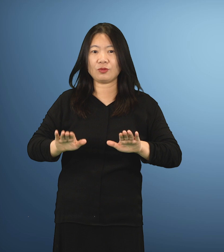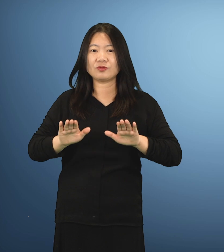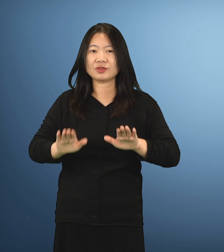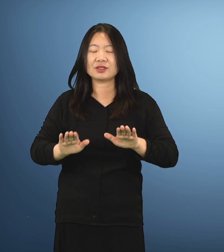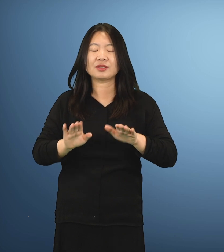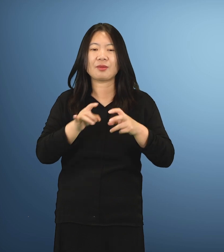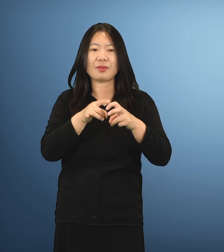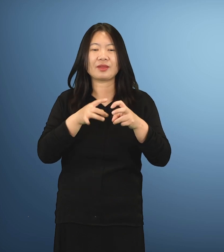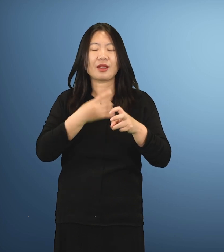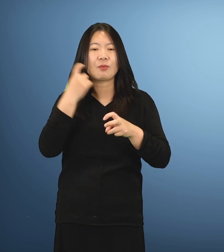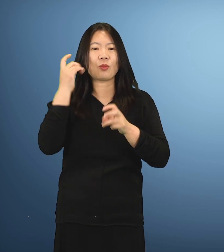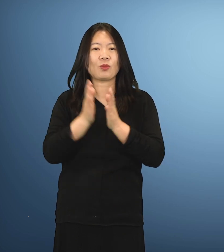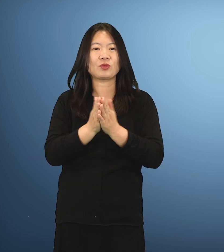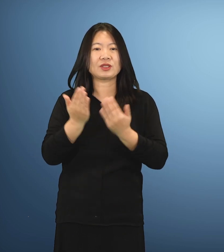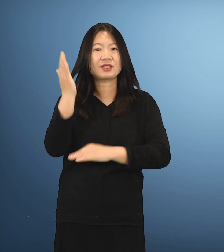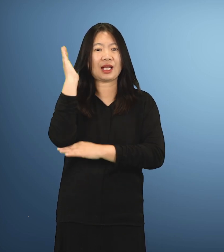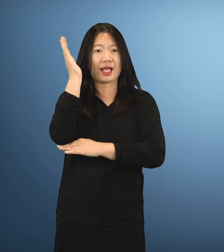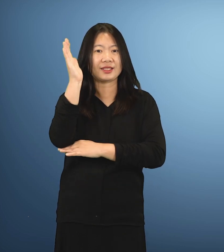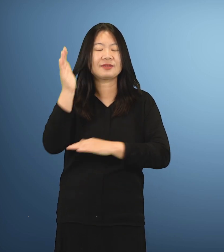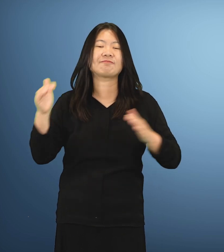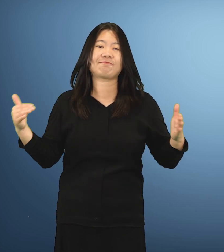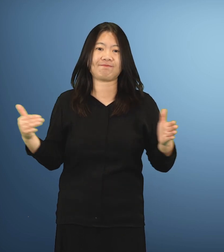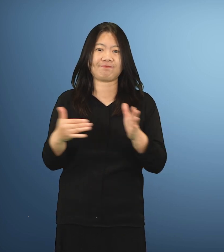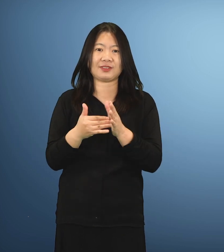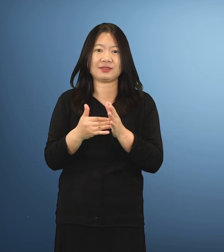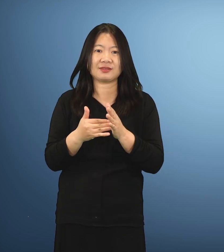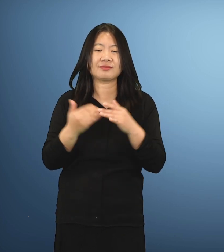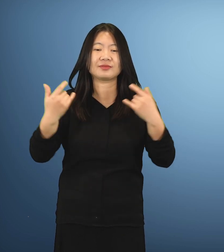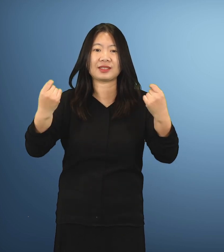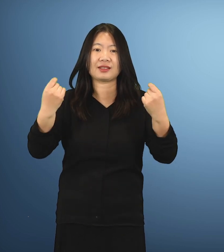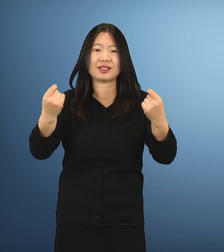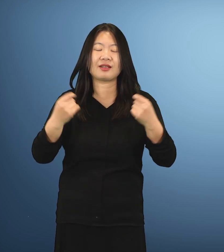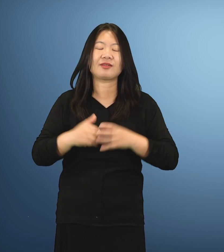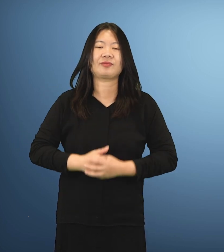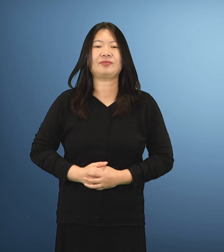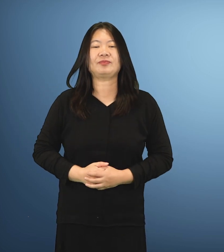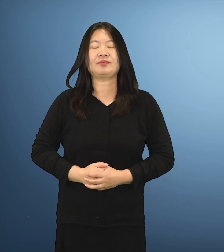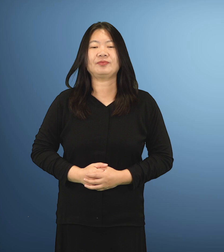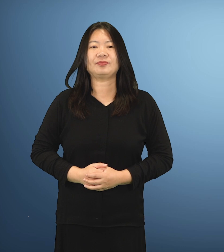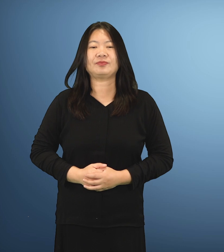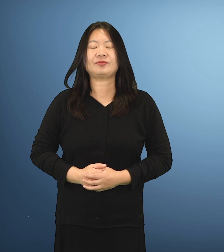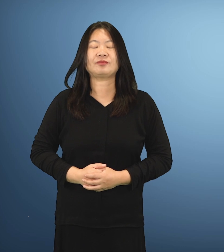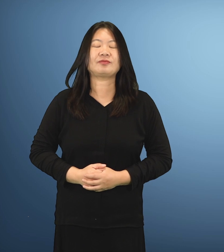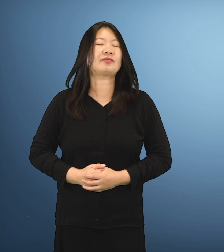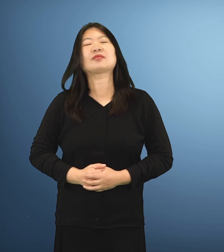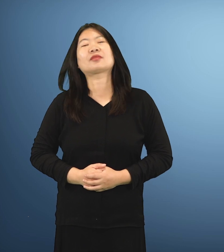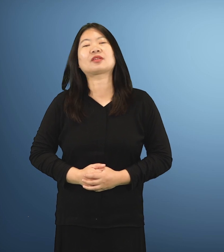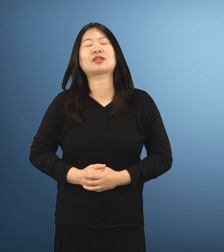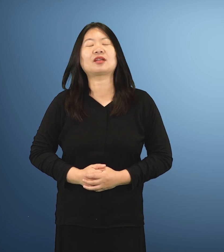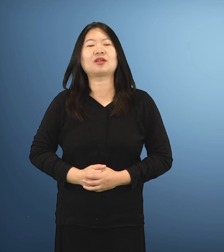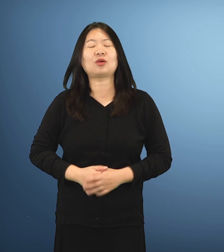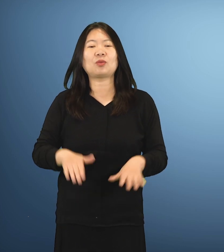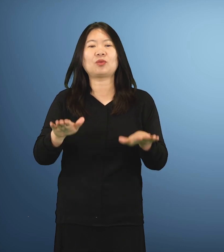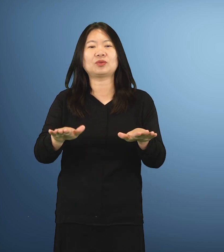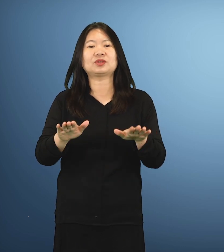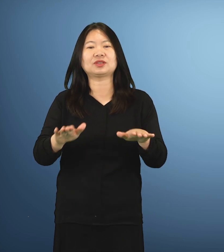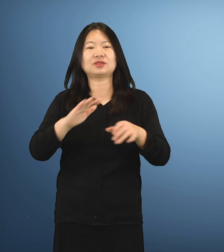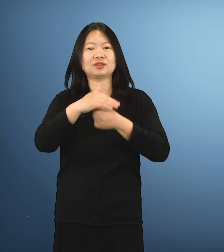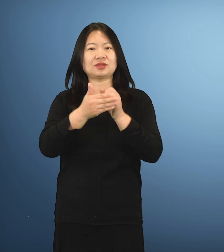오늘 마태복음 강의는 이것으로 마치게 될 겁니다. 자, 그런데